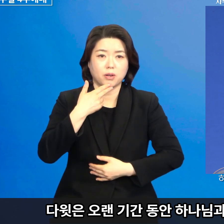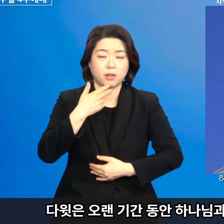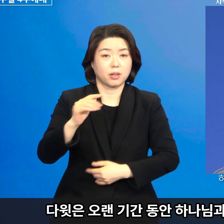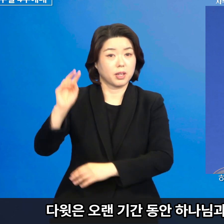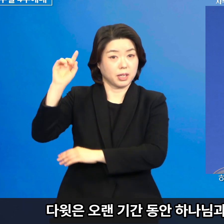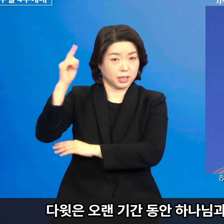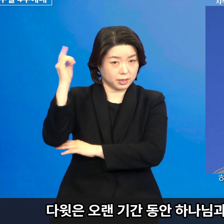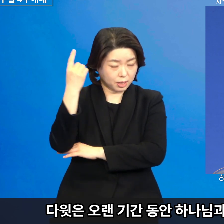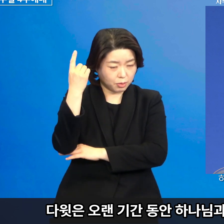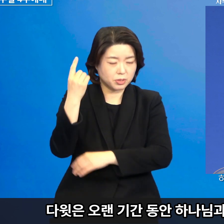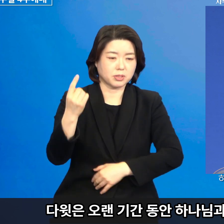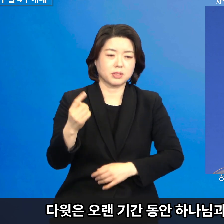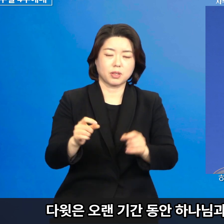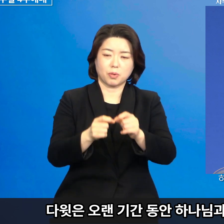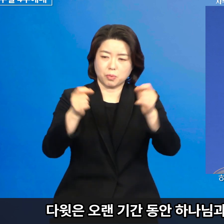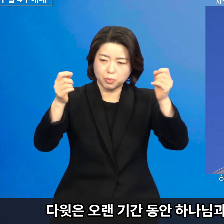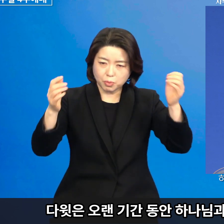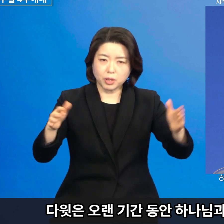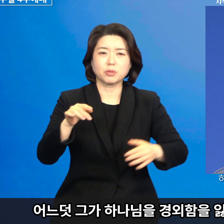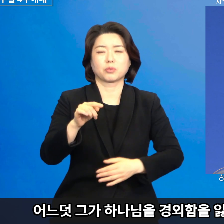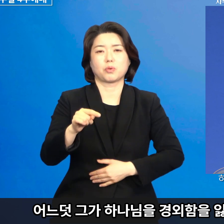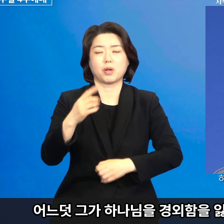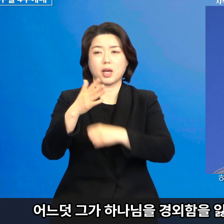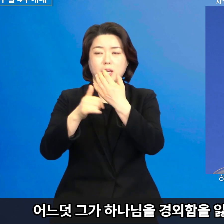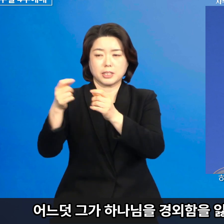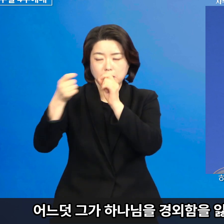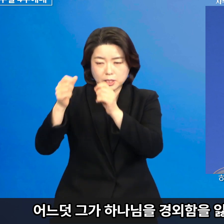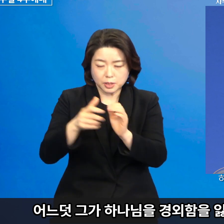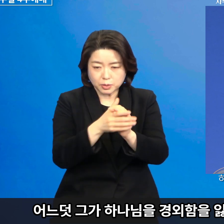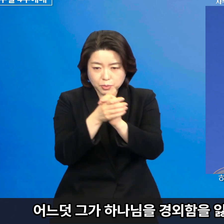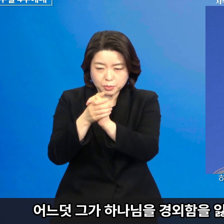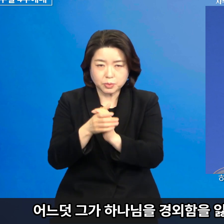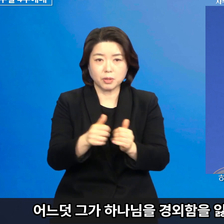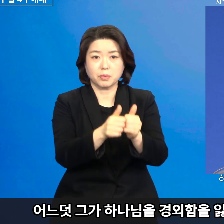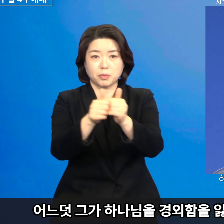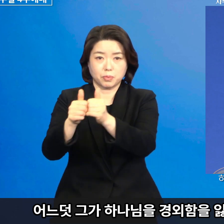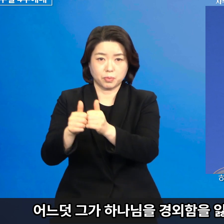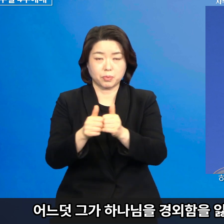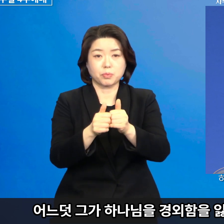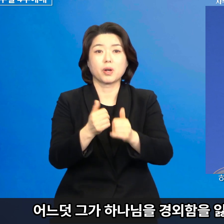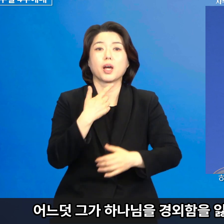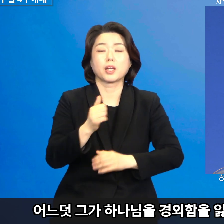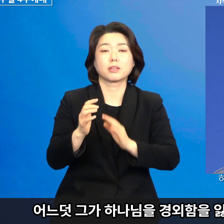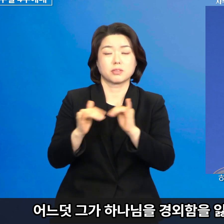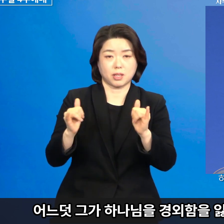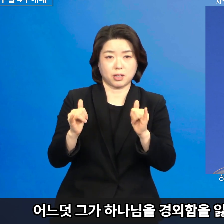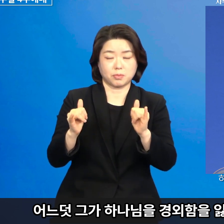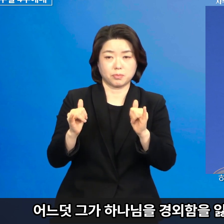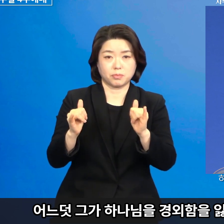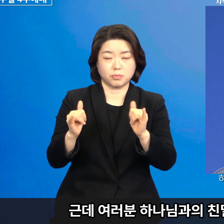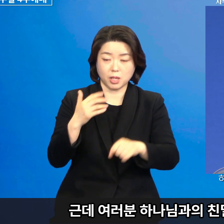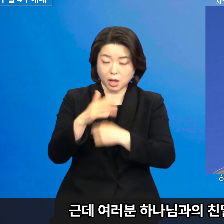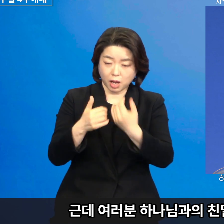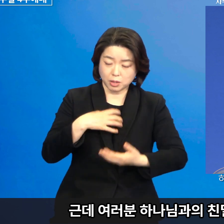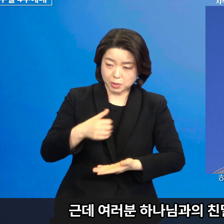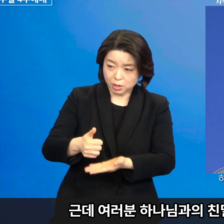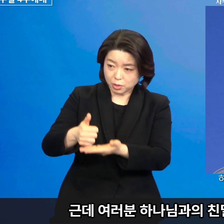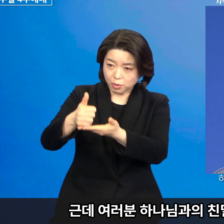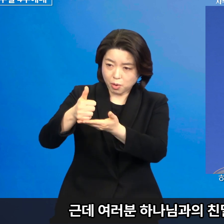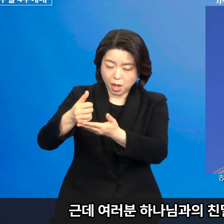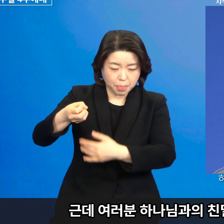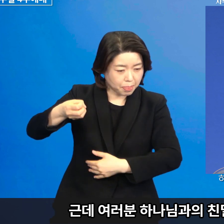동안 하나님과 친밀하게 동행했던 사람인데 어느덧 그가 하나님을 경외함을 잃어버리고 선을 넘고 말았습니다. 근데